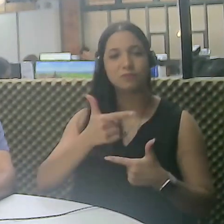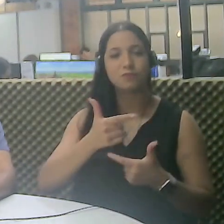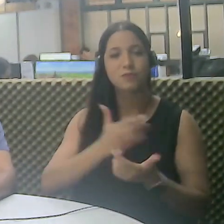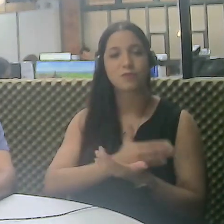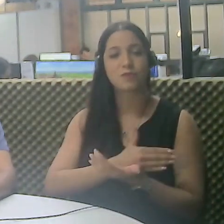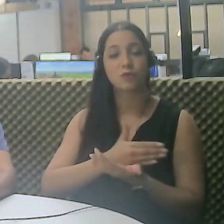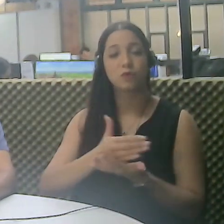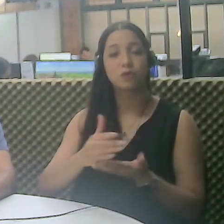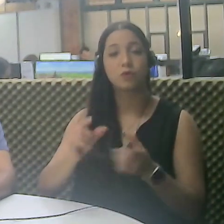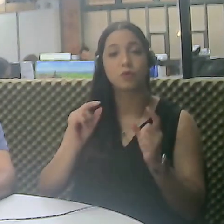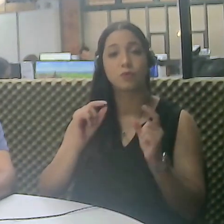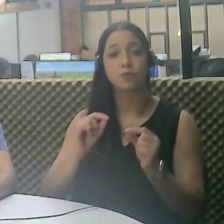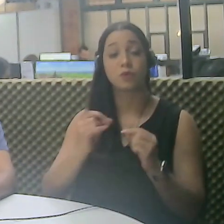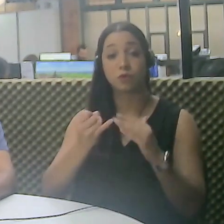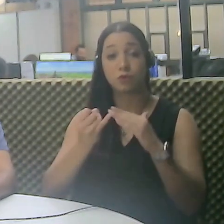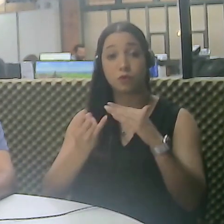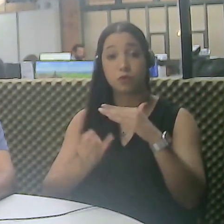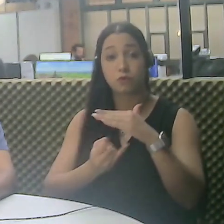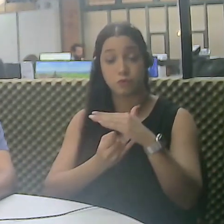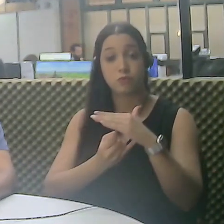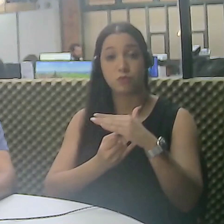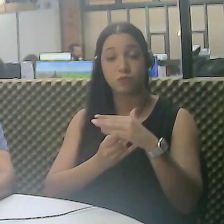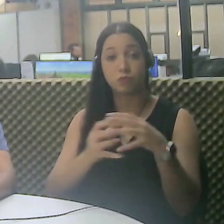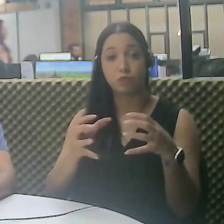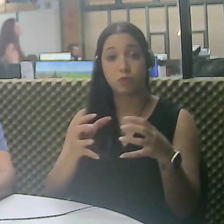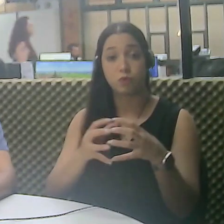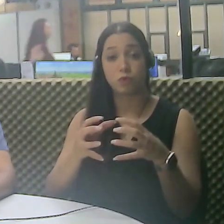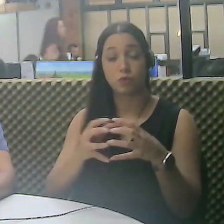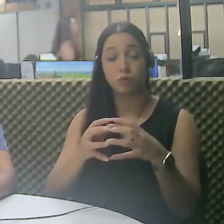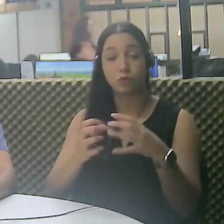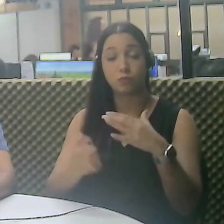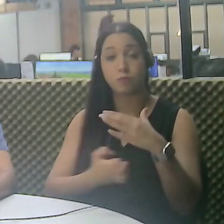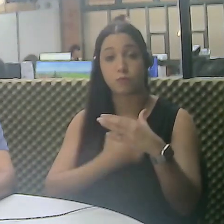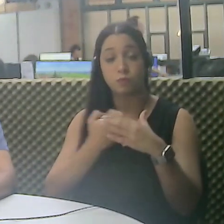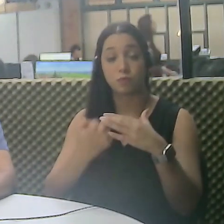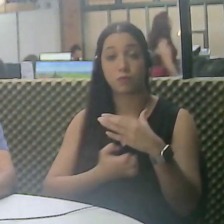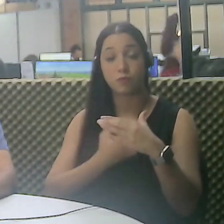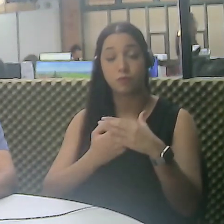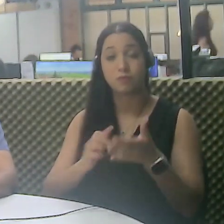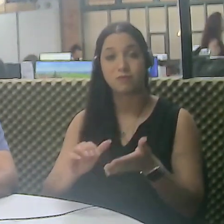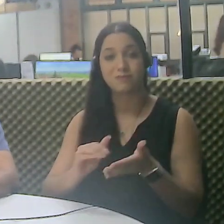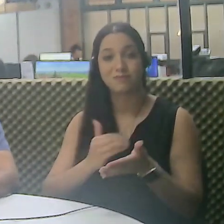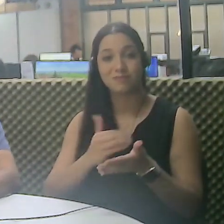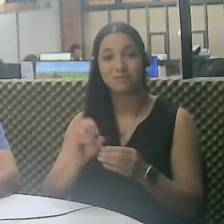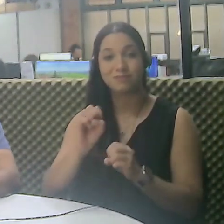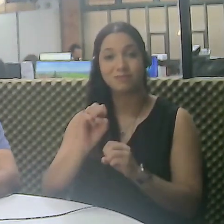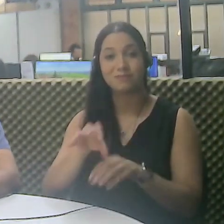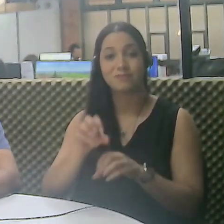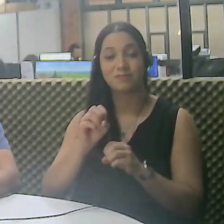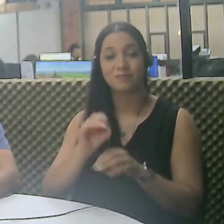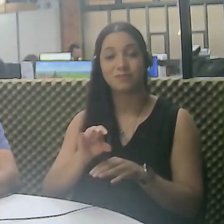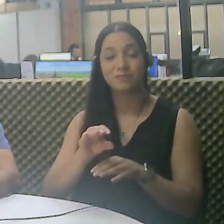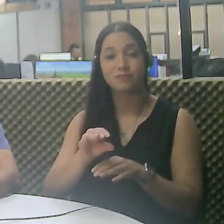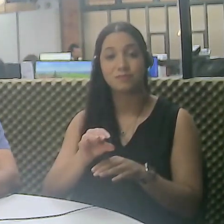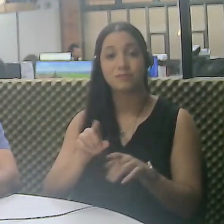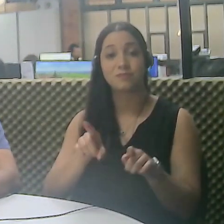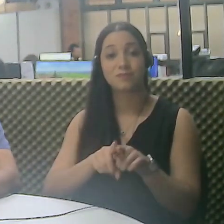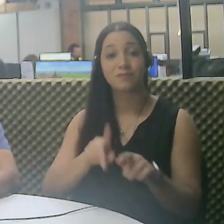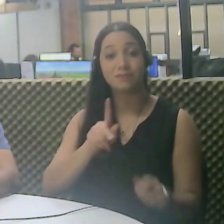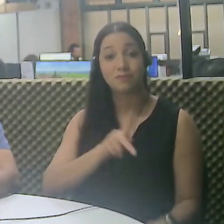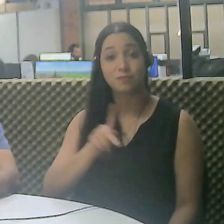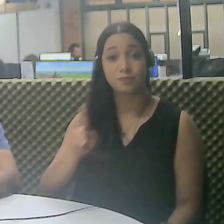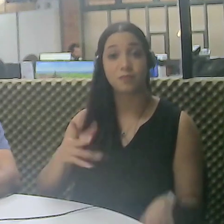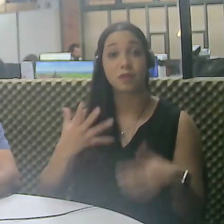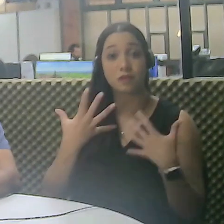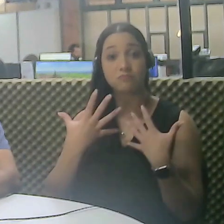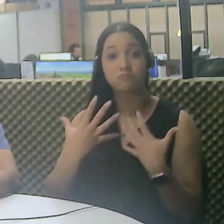de ter os institutos, o grupo empresarial, a nossa secretária de educação e os professores que aderiram